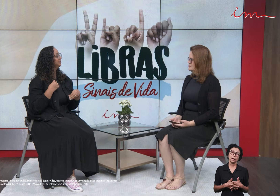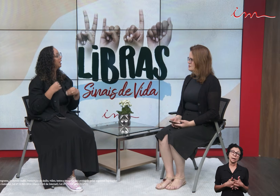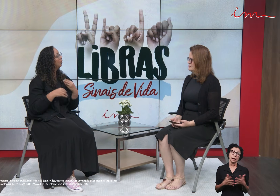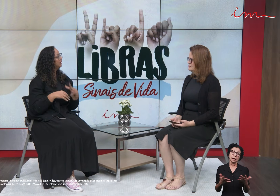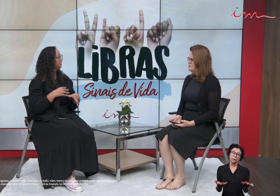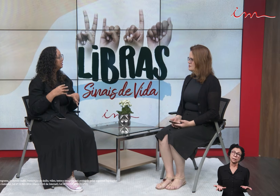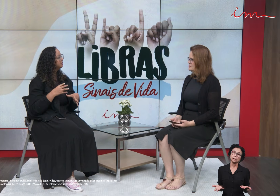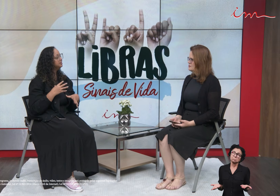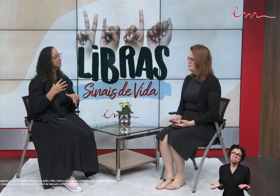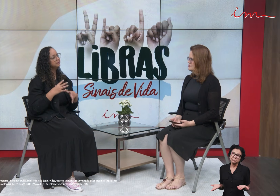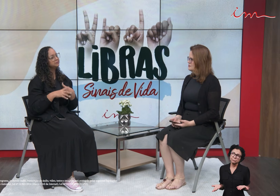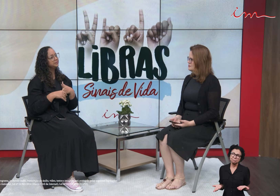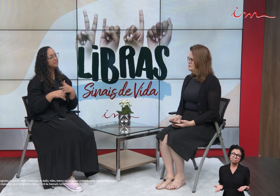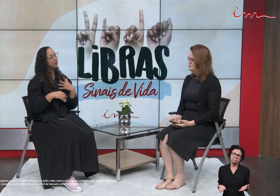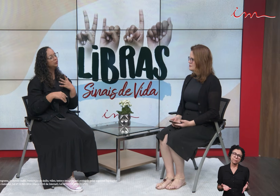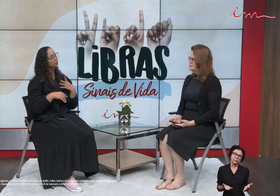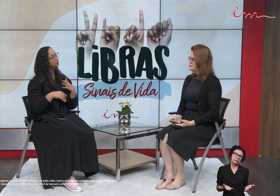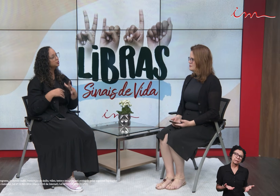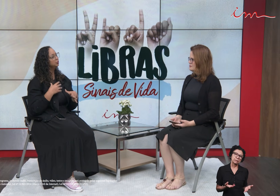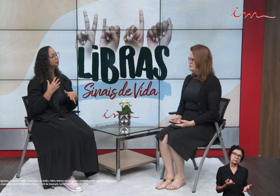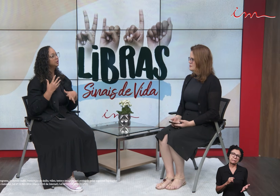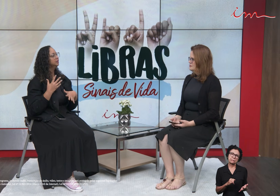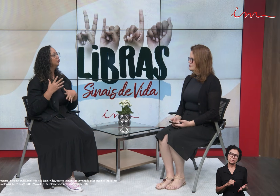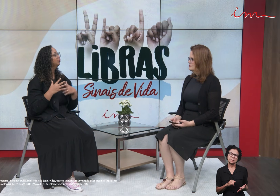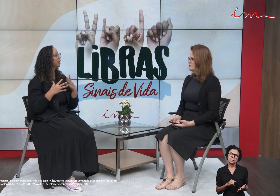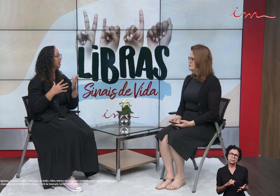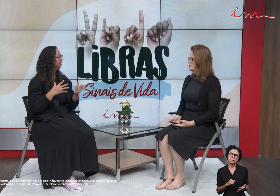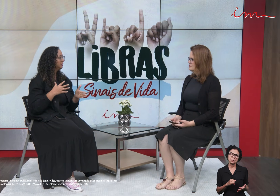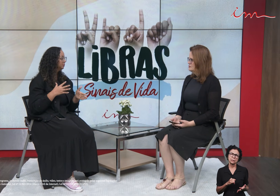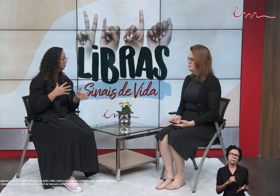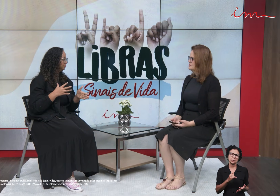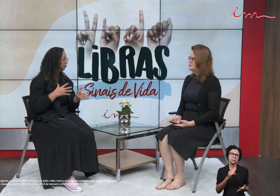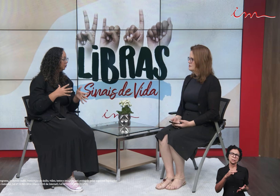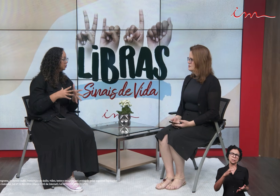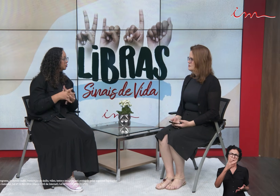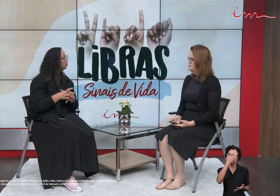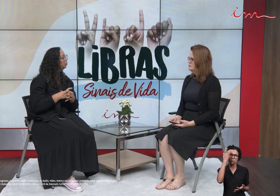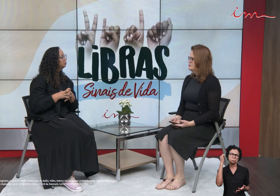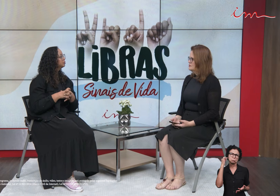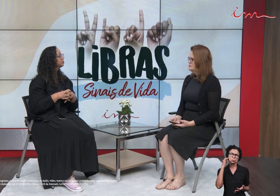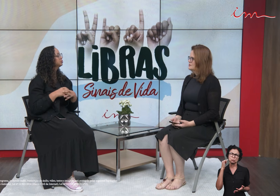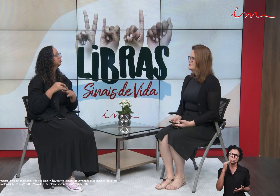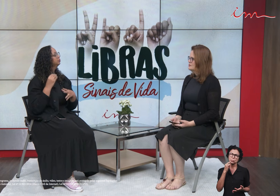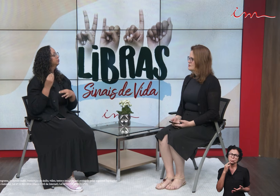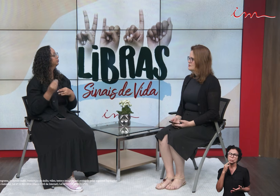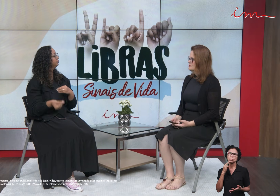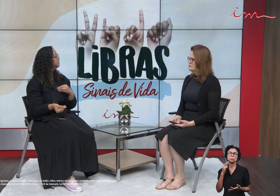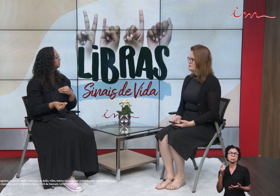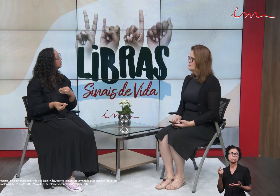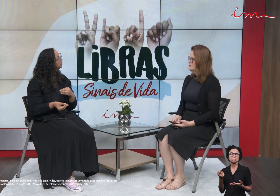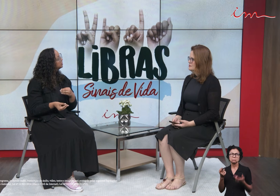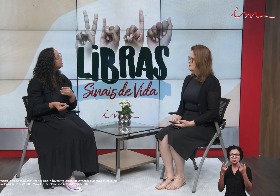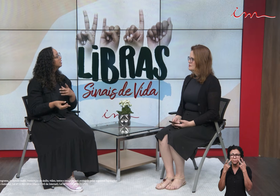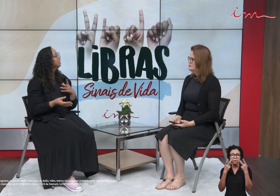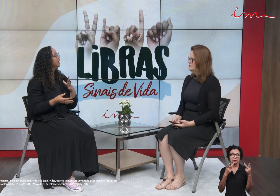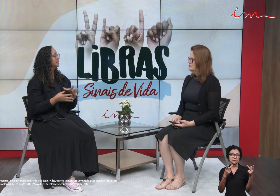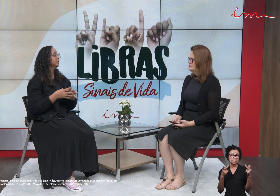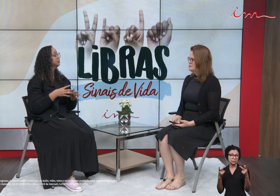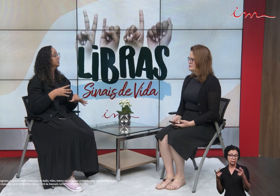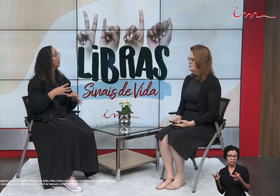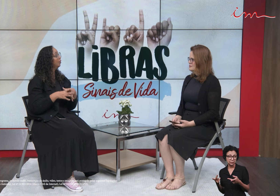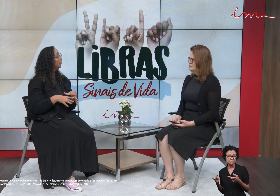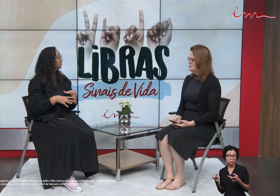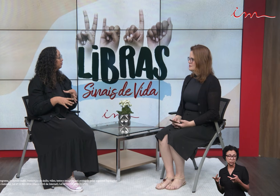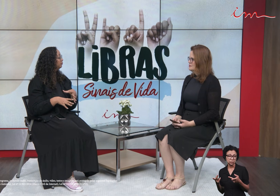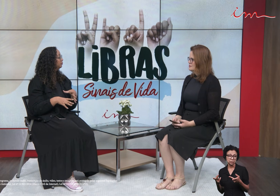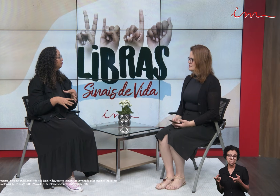que na hora ali, se é um surdo que não vai muito aos cultos, um surdo visitante, é claro